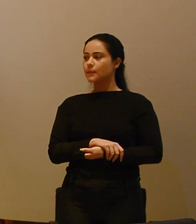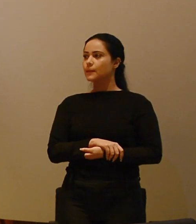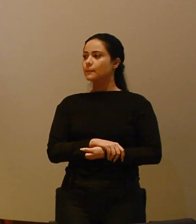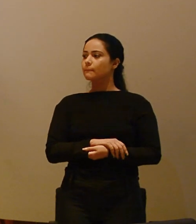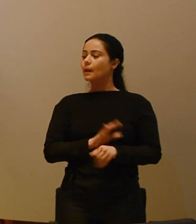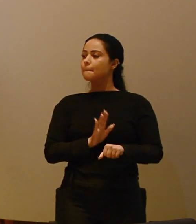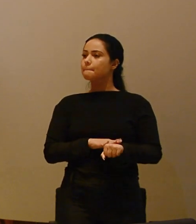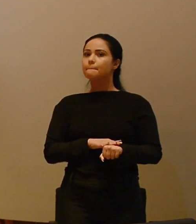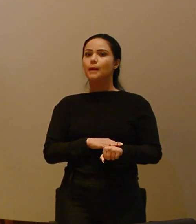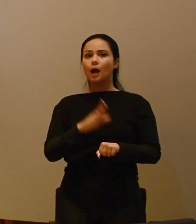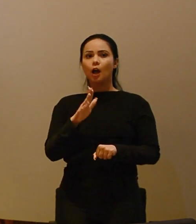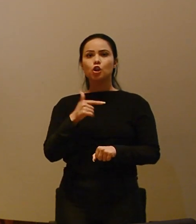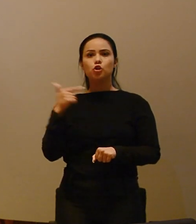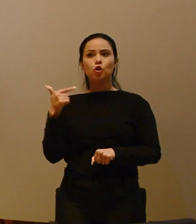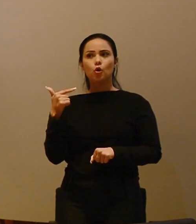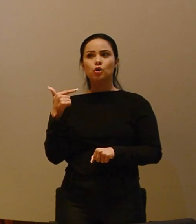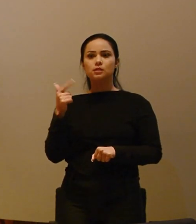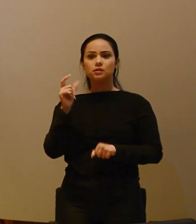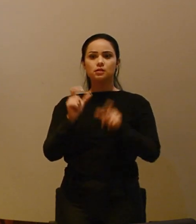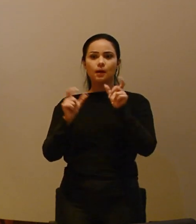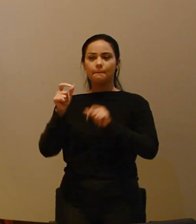Mais dois componentes desse painel.